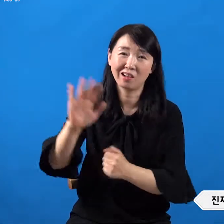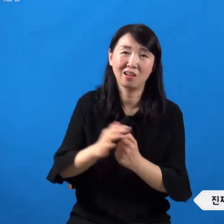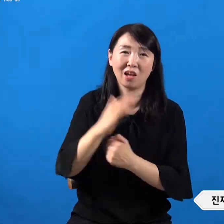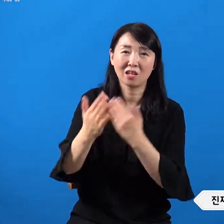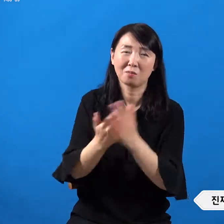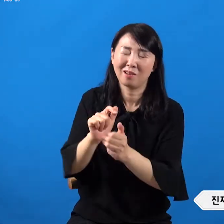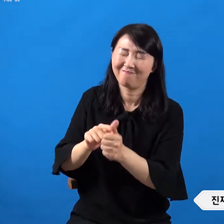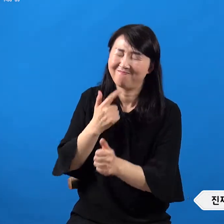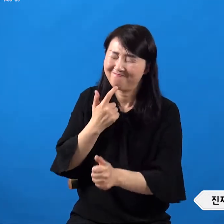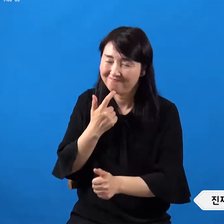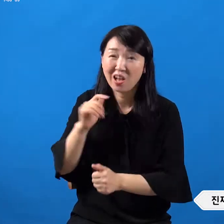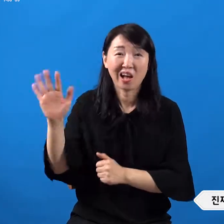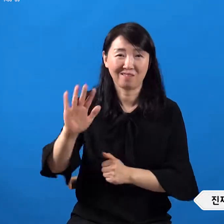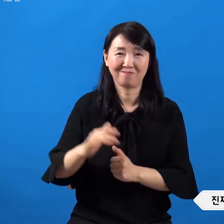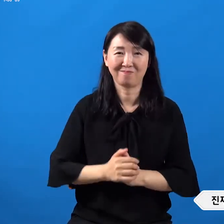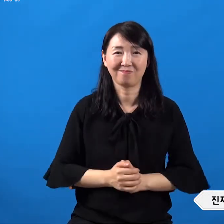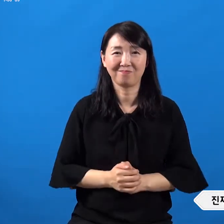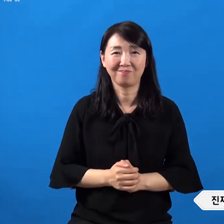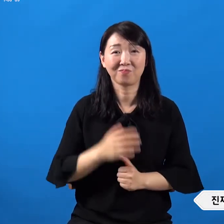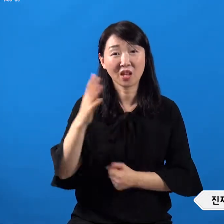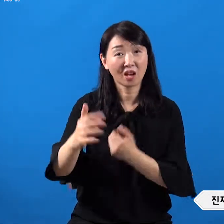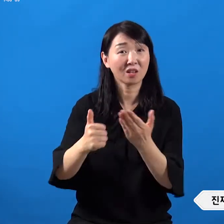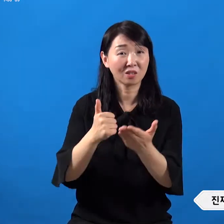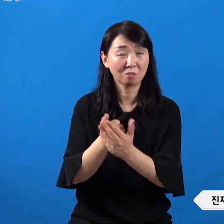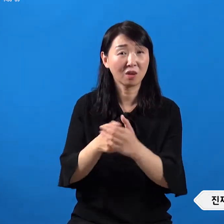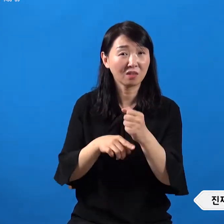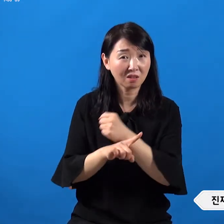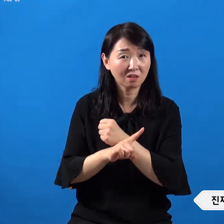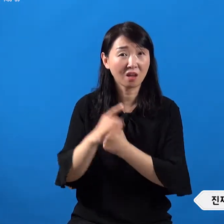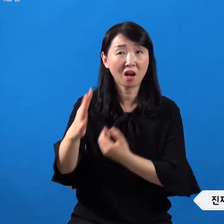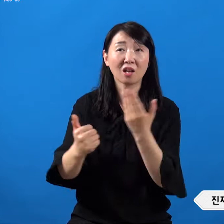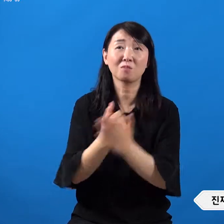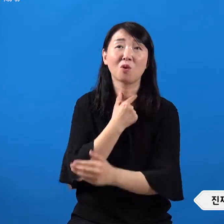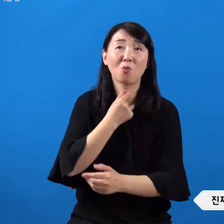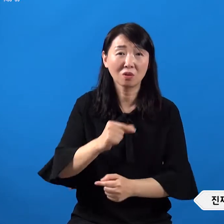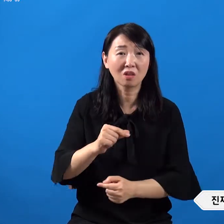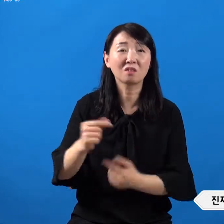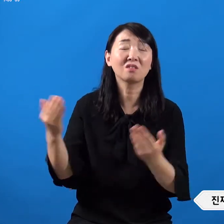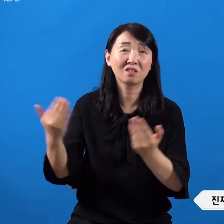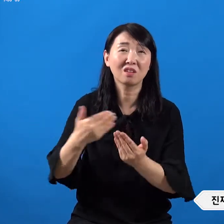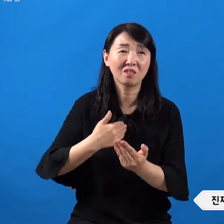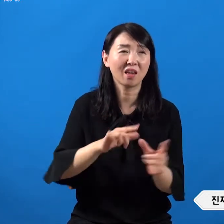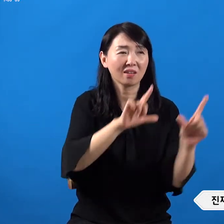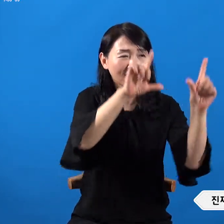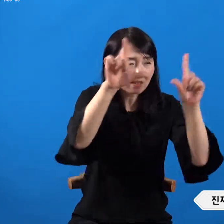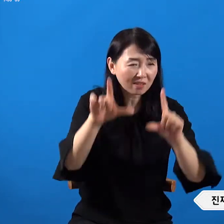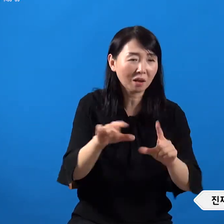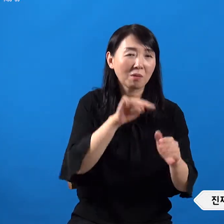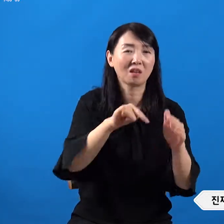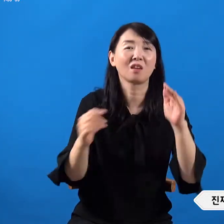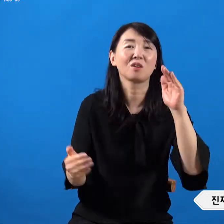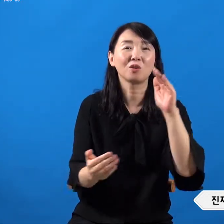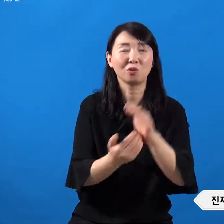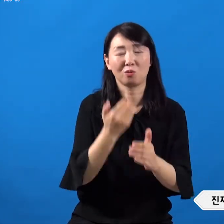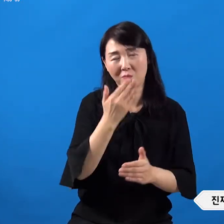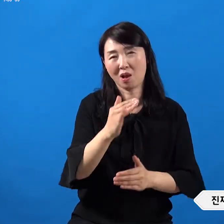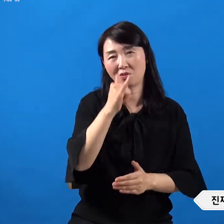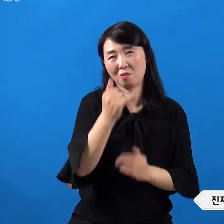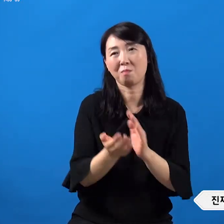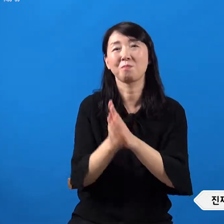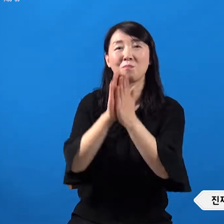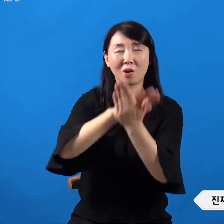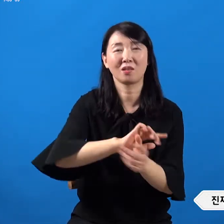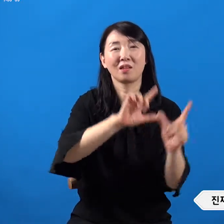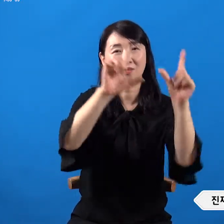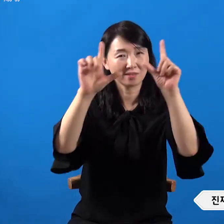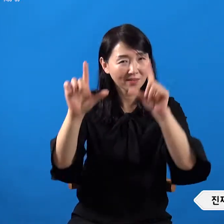하나님께 억지를 부리는 기도가 아니라 하나님의 뜻, 하나님의 원하시는 그 일이 내 삶 가운데 이루어지도록